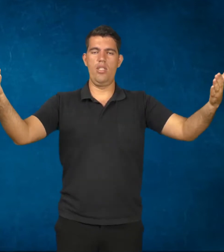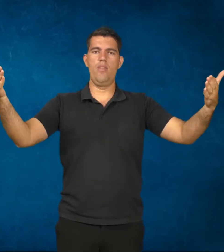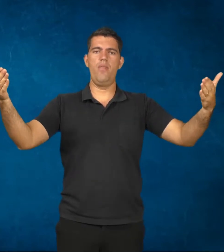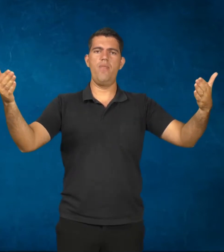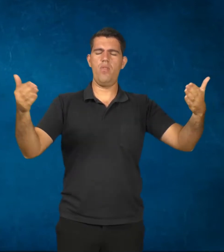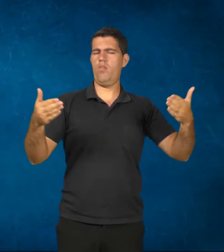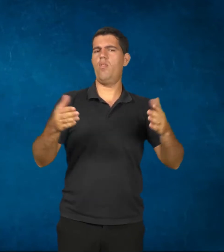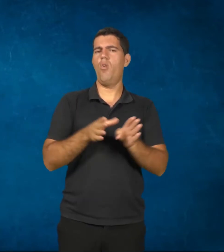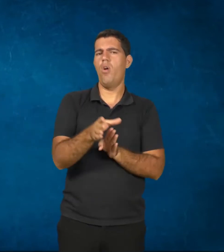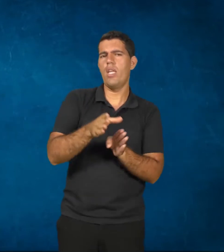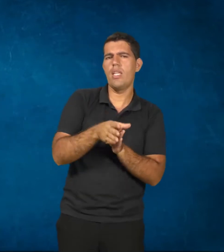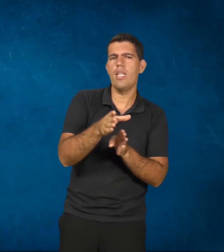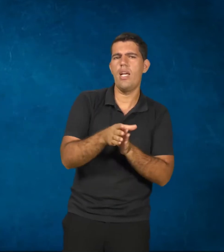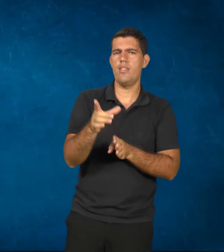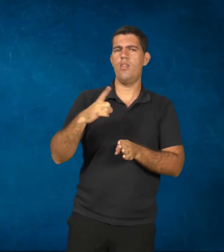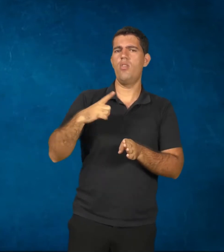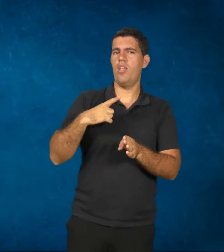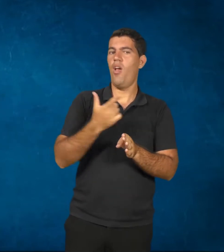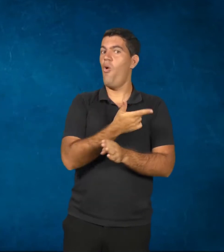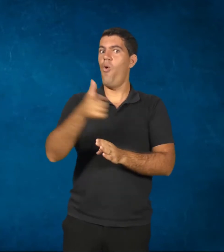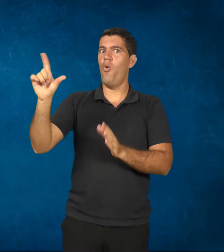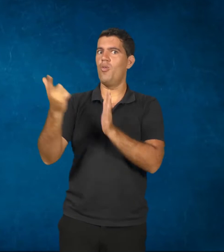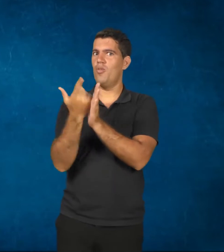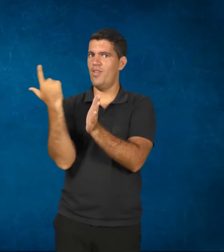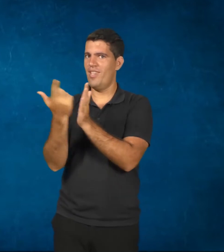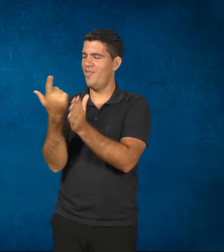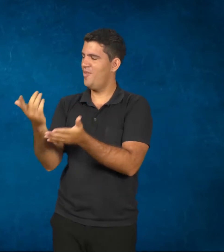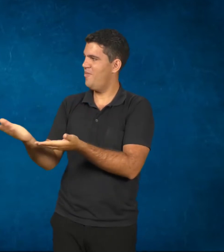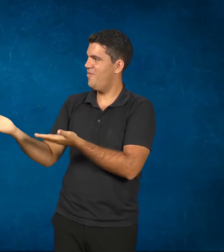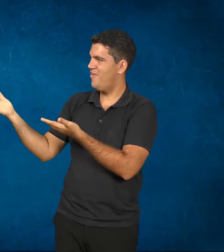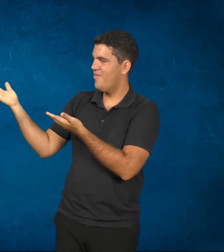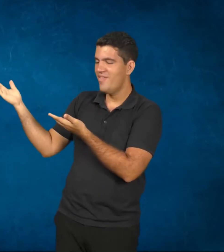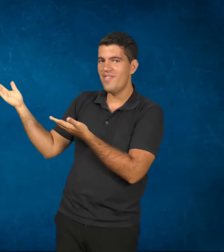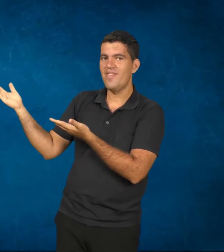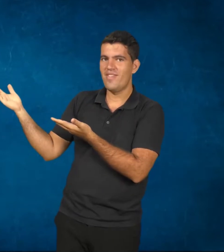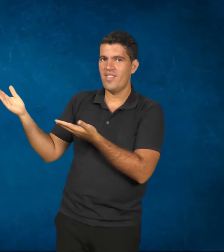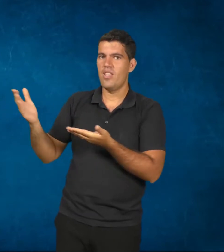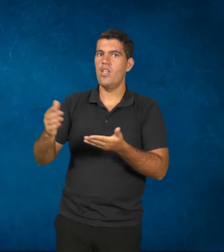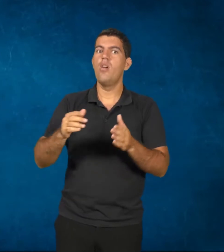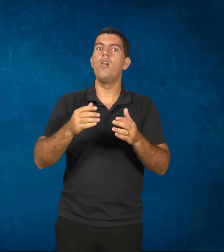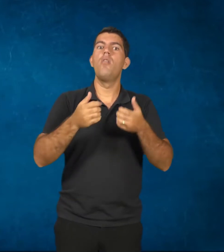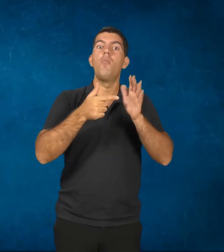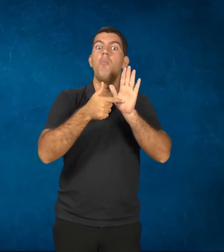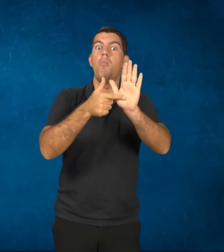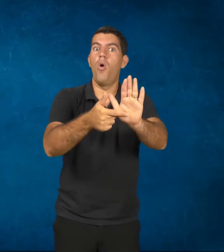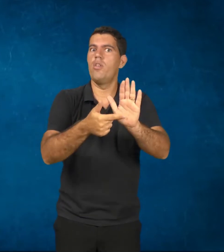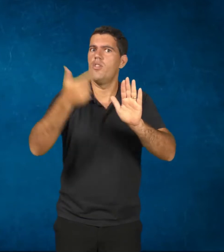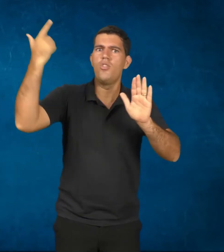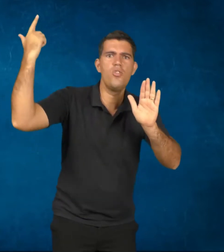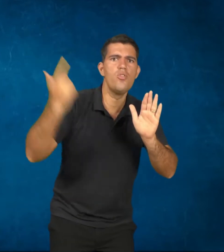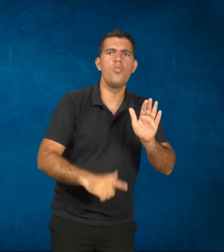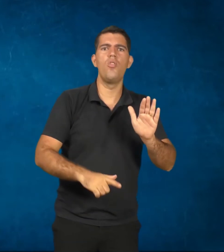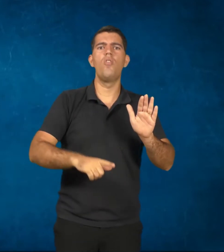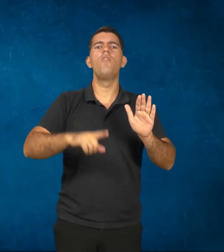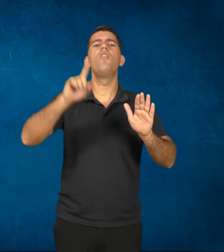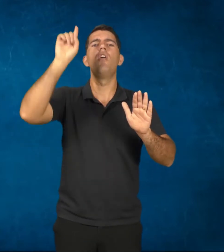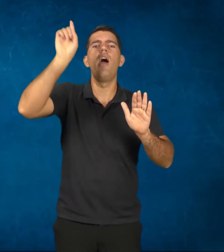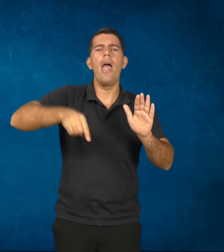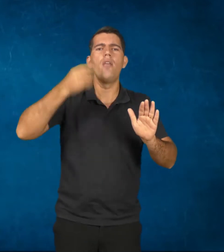se radicaliza com o livro de Robert Major, o qual enfatiza que a decisão sobre quais experiências deveriam